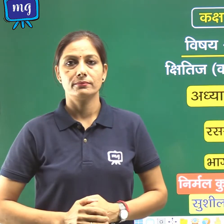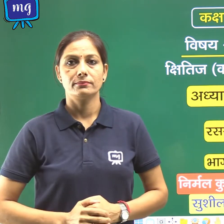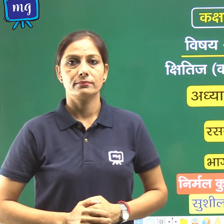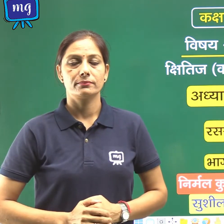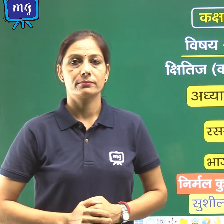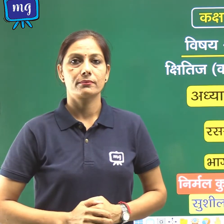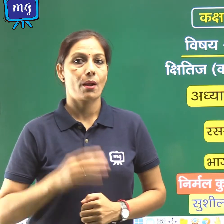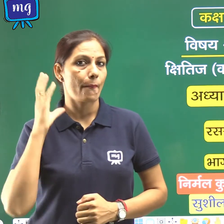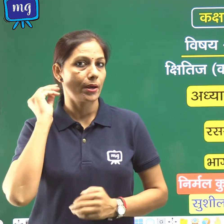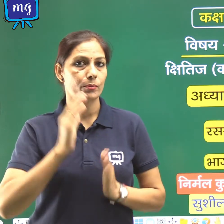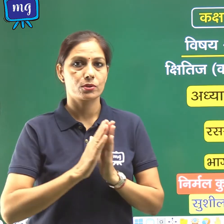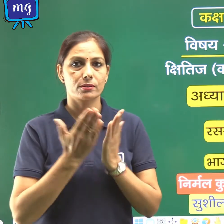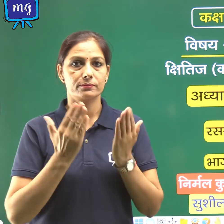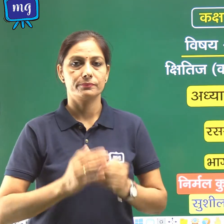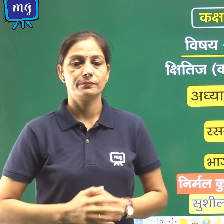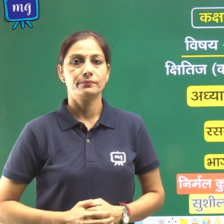पाठ्य पुस्तक